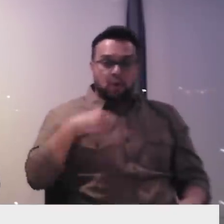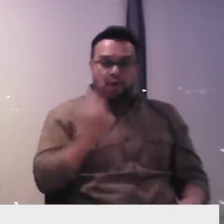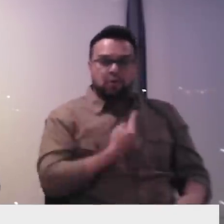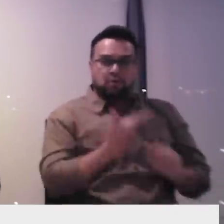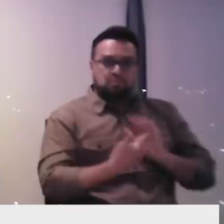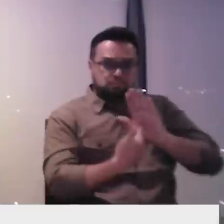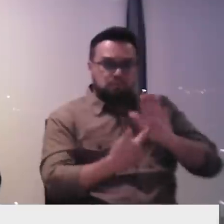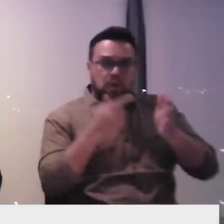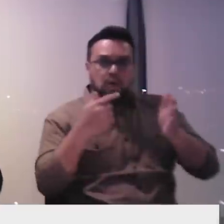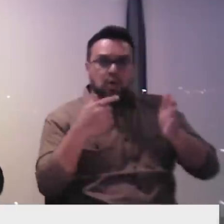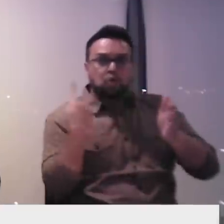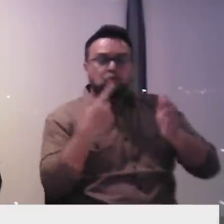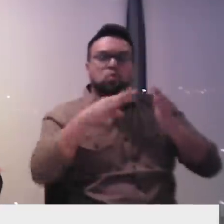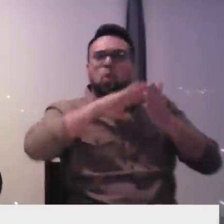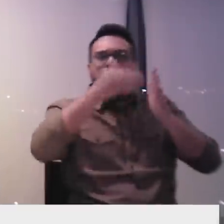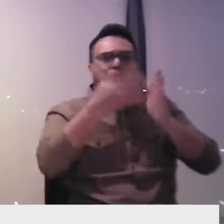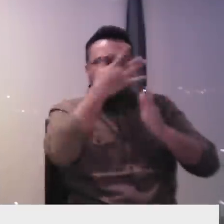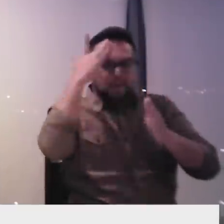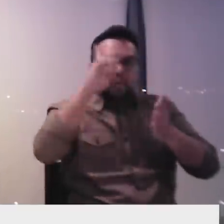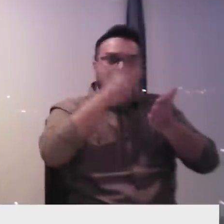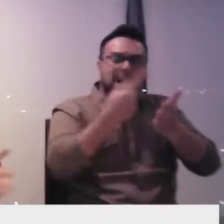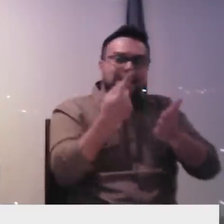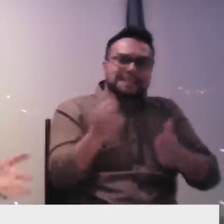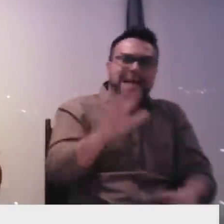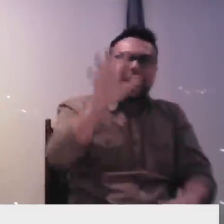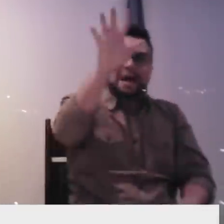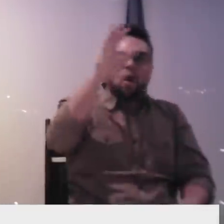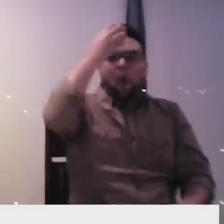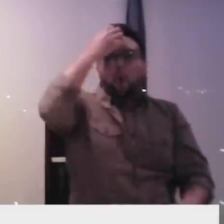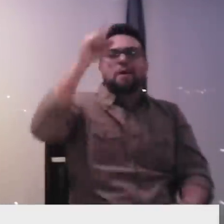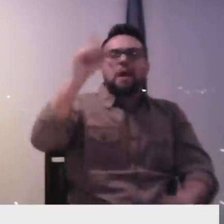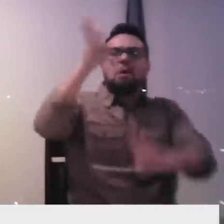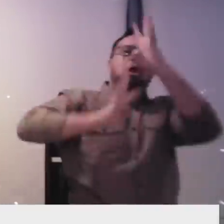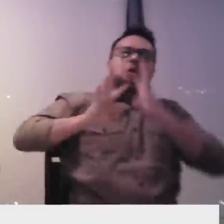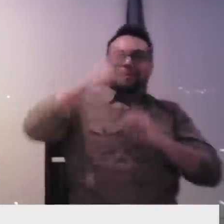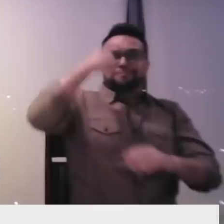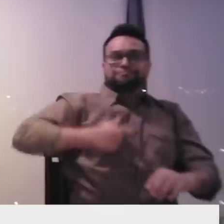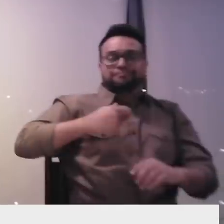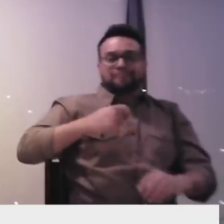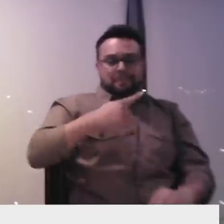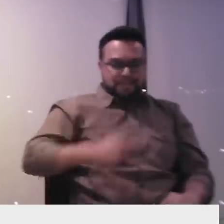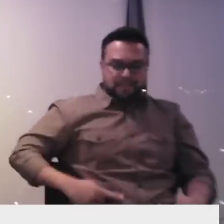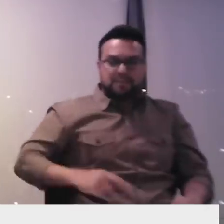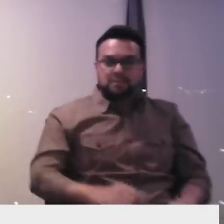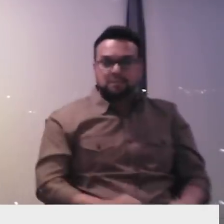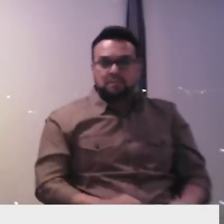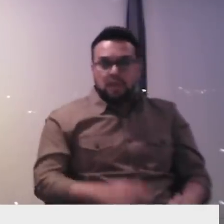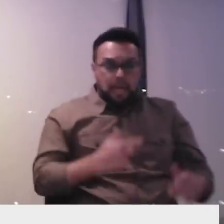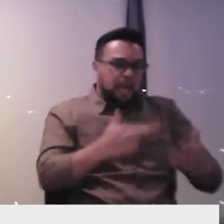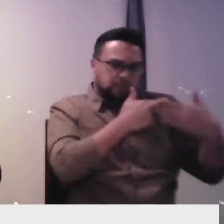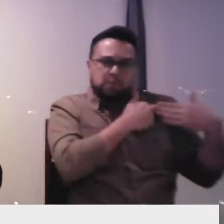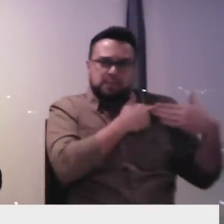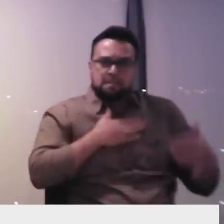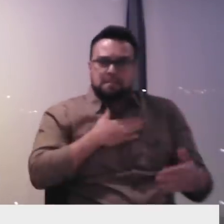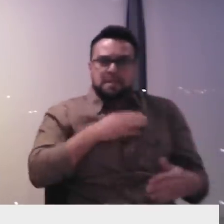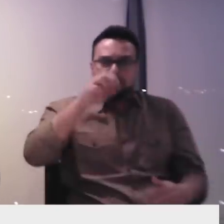continuaria todo mundo pagando alto o combustível e culpando quem? O presidente. Eu não quero tirar da minha responsabilidade.